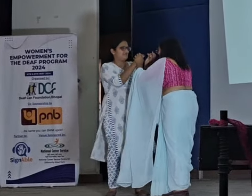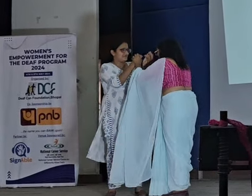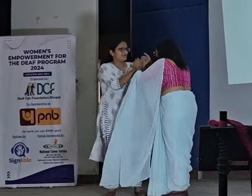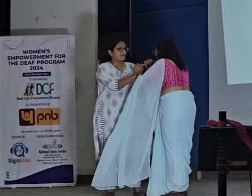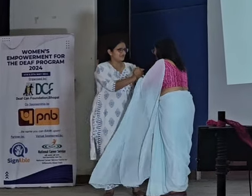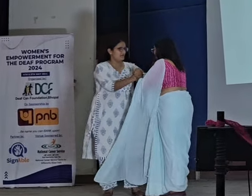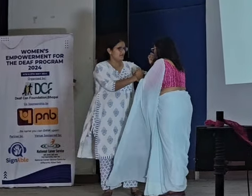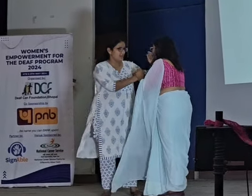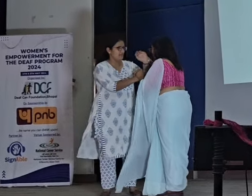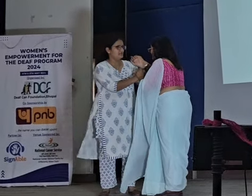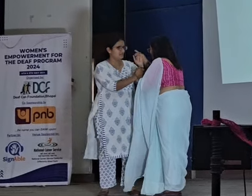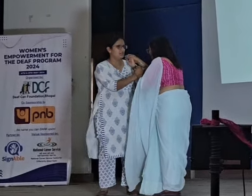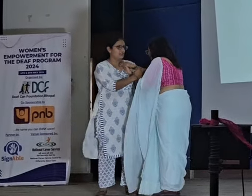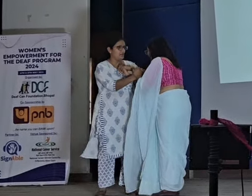में कंट्रोल कर रही है, तो